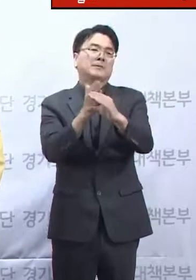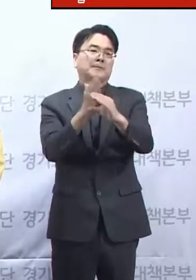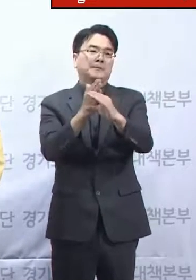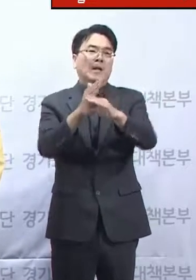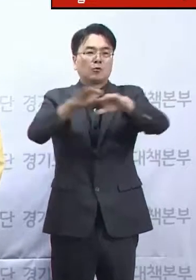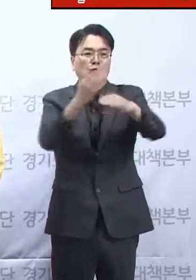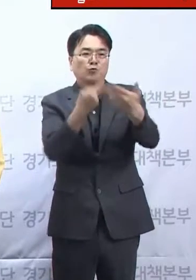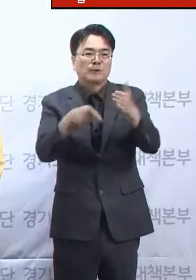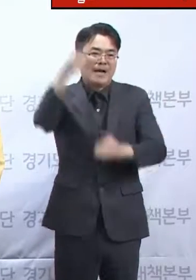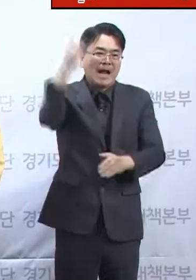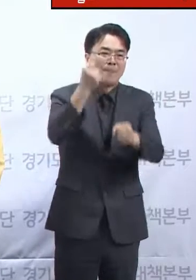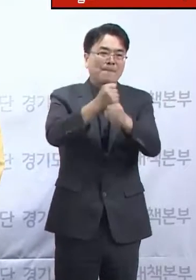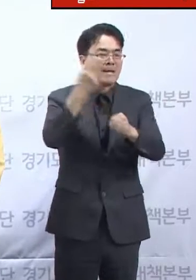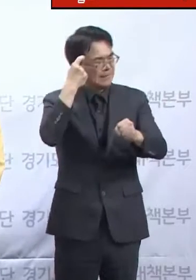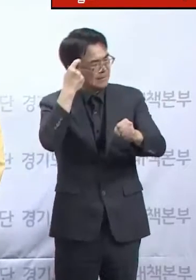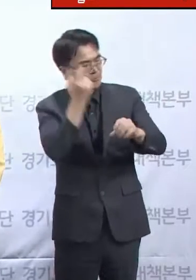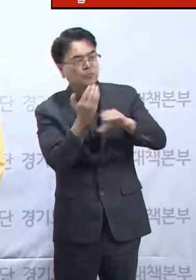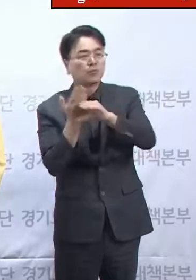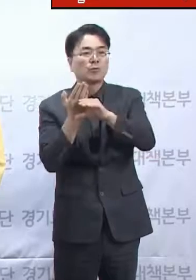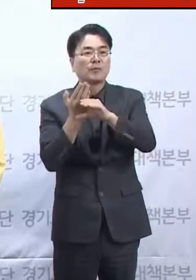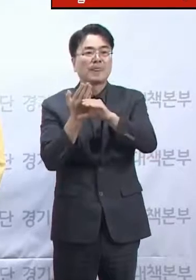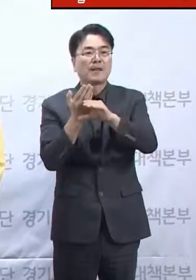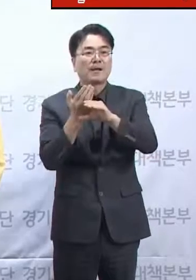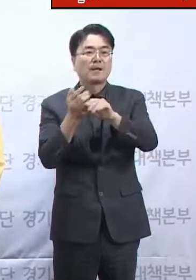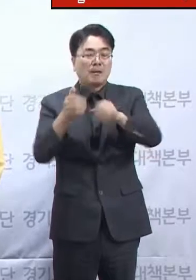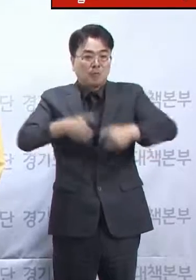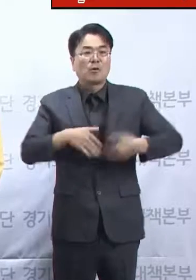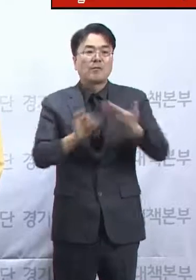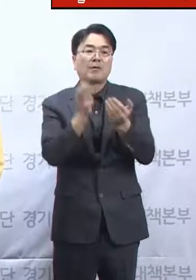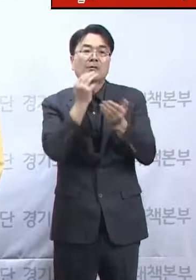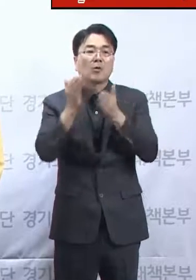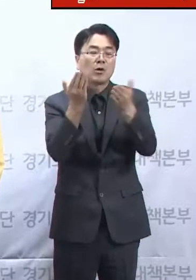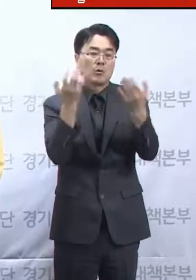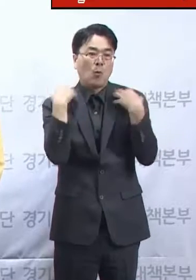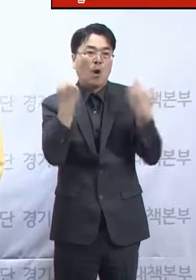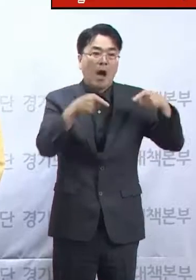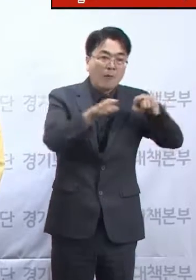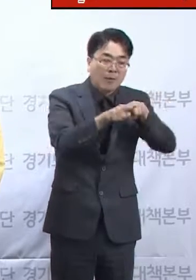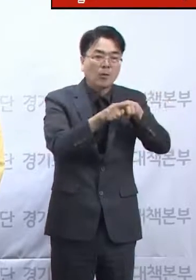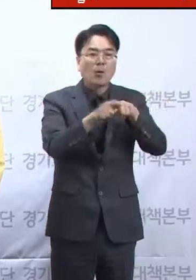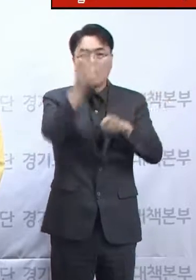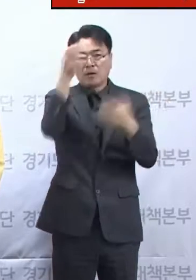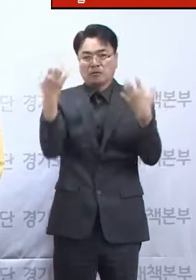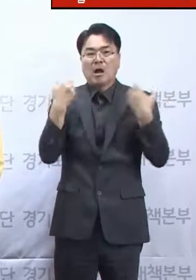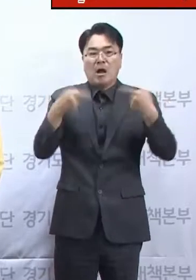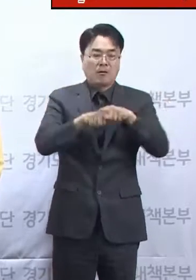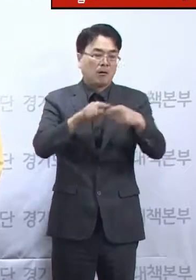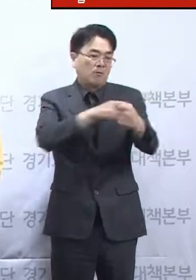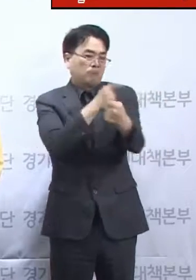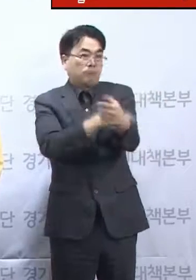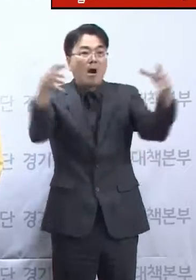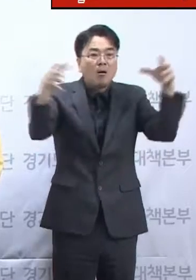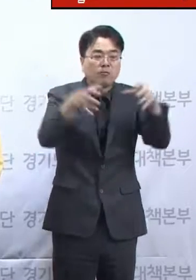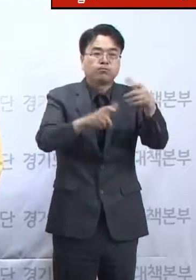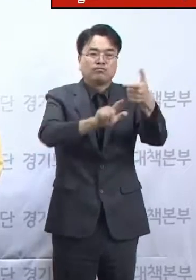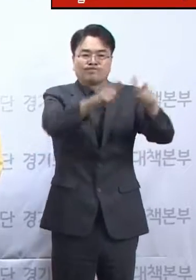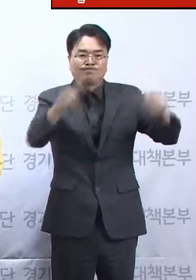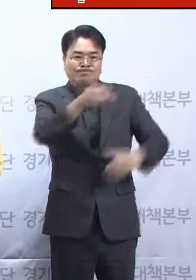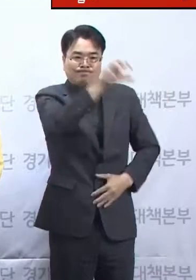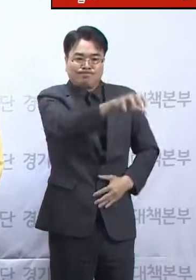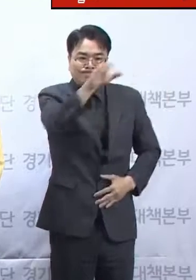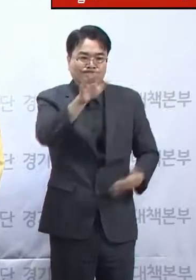조치를 강화해 나갈 계획이고요. 필요하다면 경기도와 경기도 경찰청과 협력 아래 각